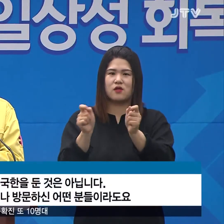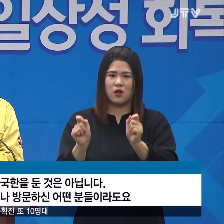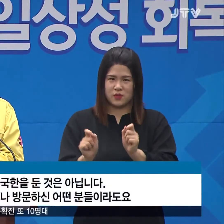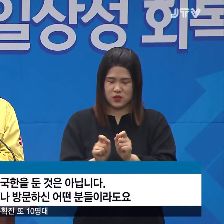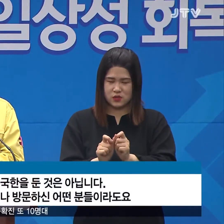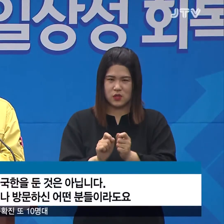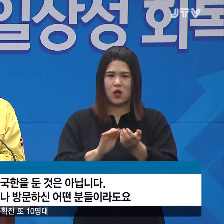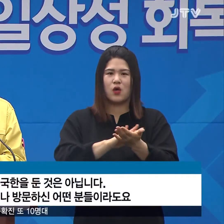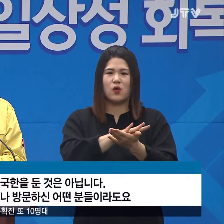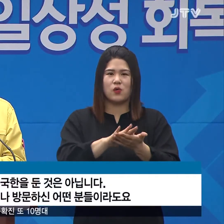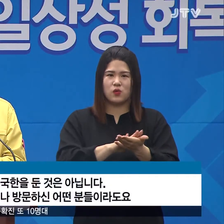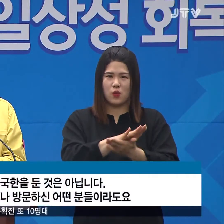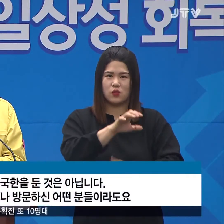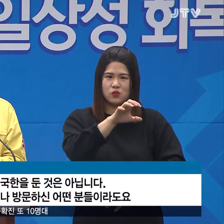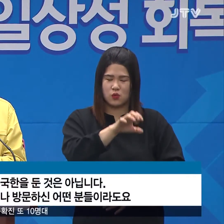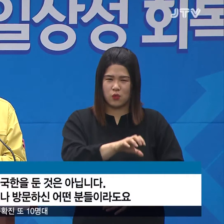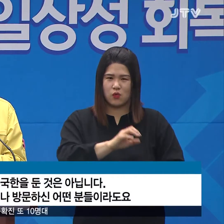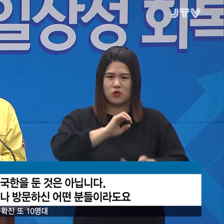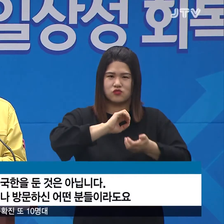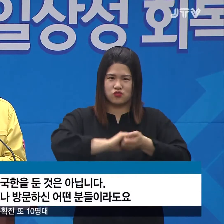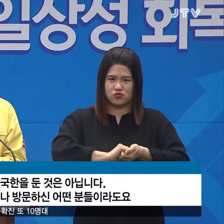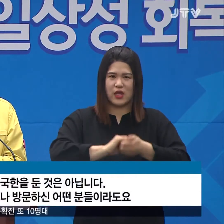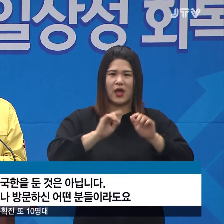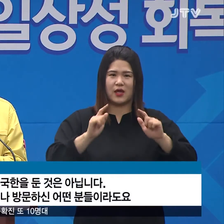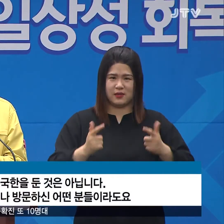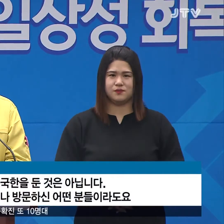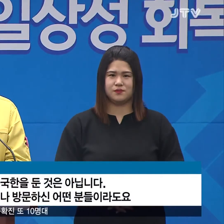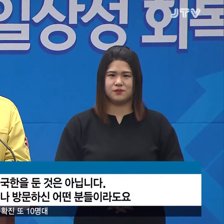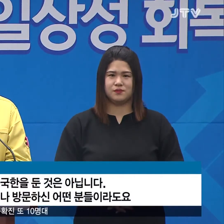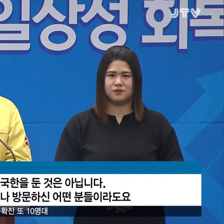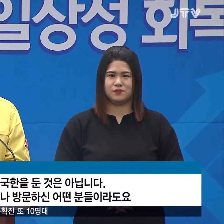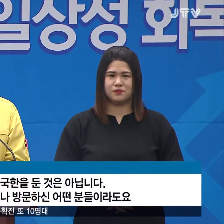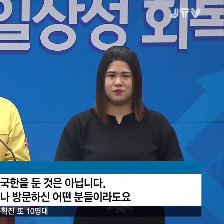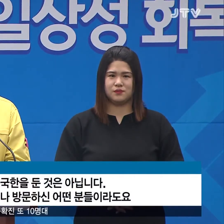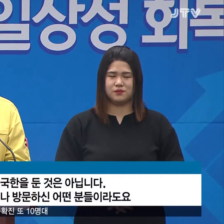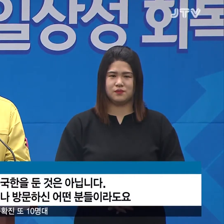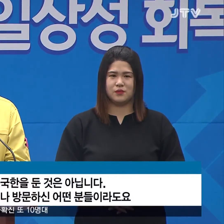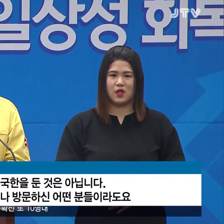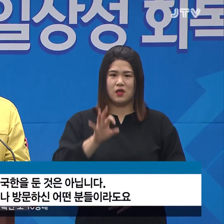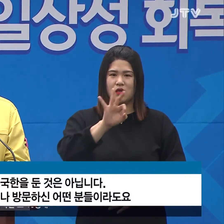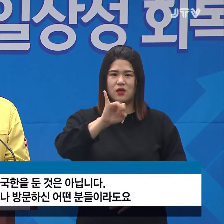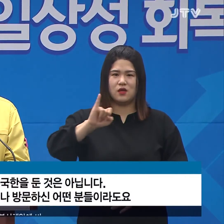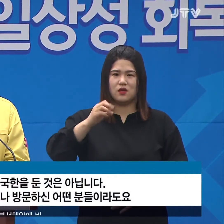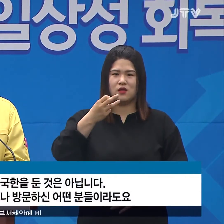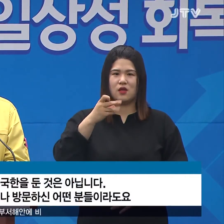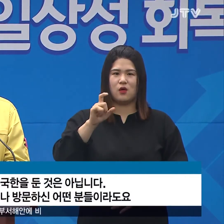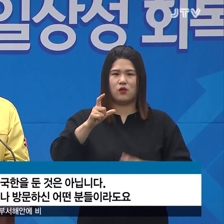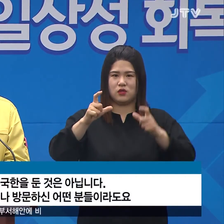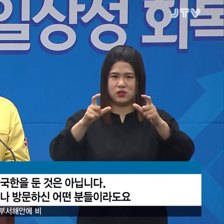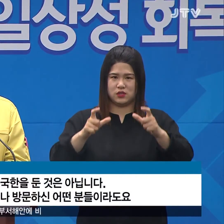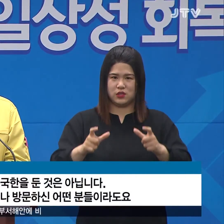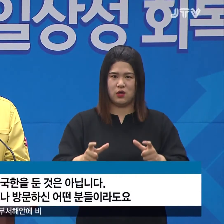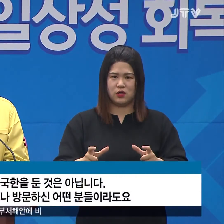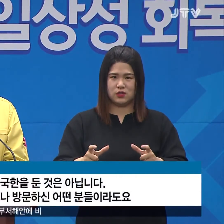뭐 유흥시설에 국한을 둔건 아닙니다. 이태원 지역을